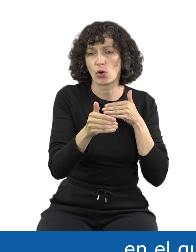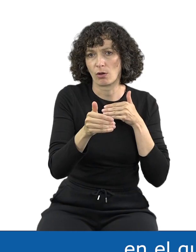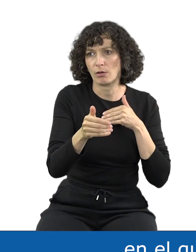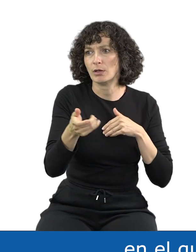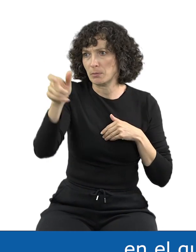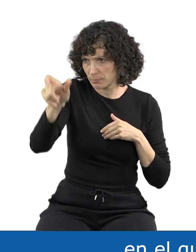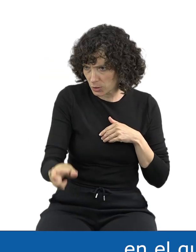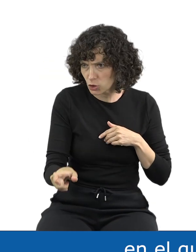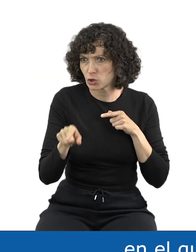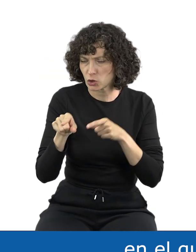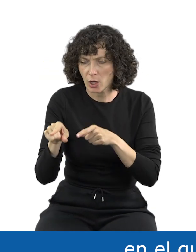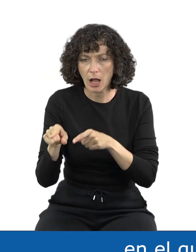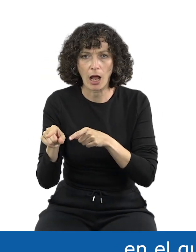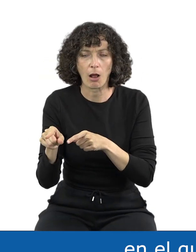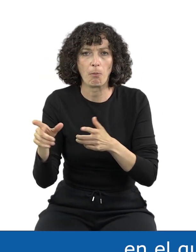otra persona, por